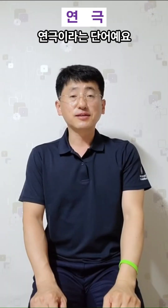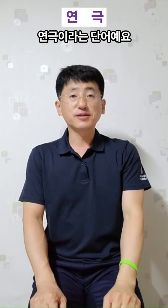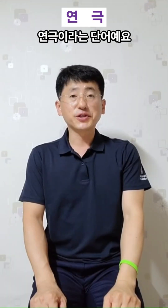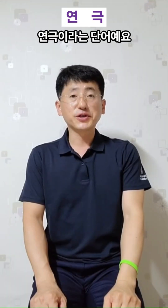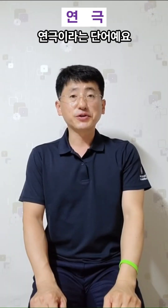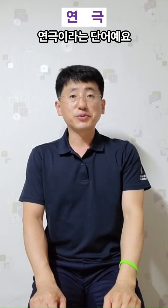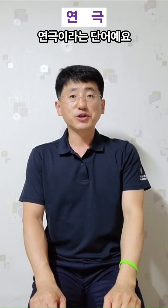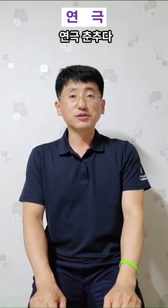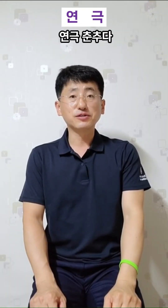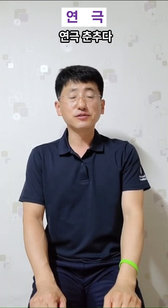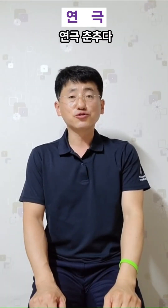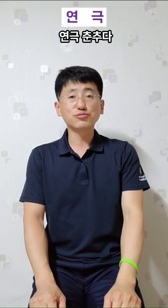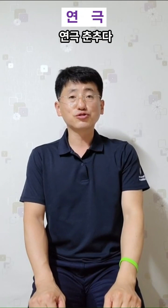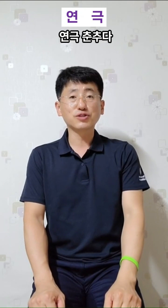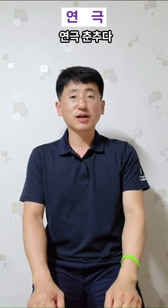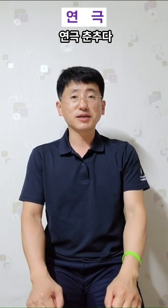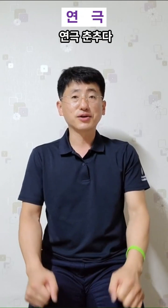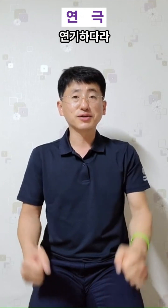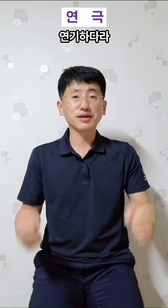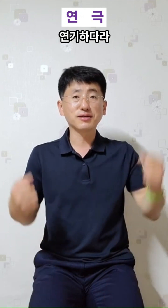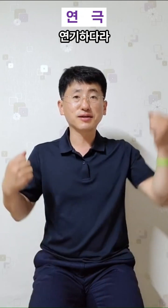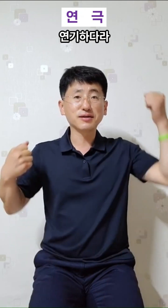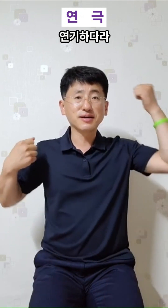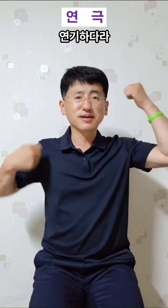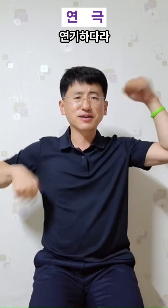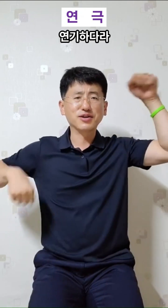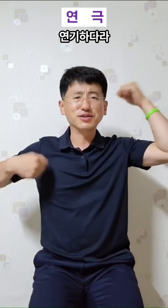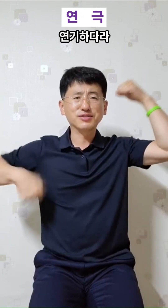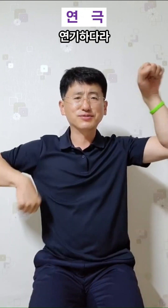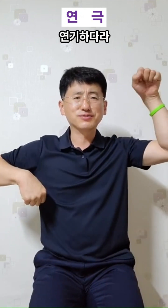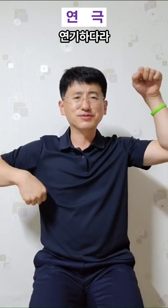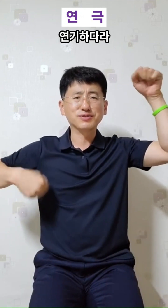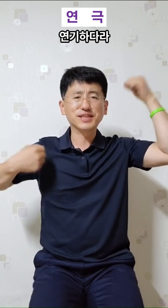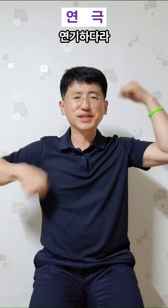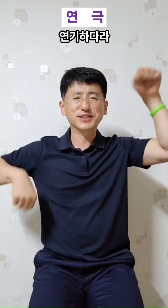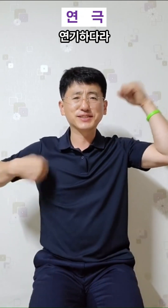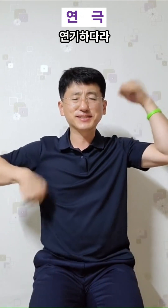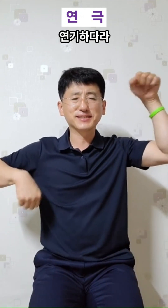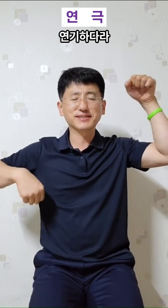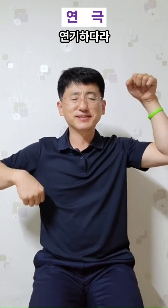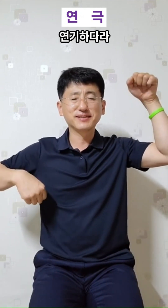연극이라는 단어예요. 뭐 연극, 춤추다, 연기하다, 연극.